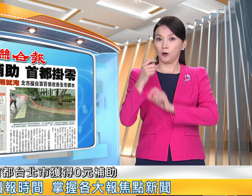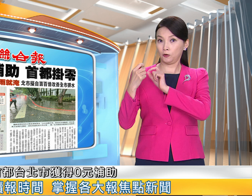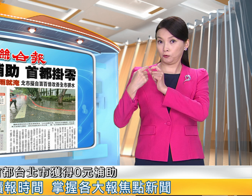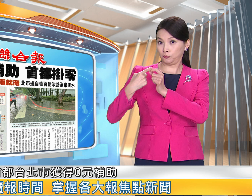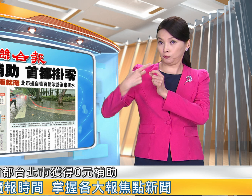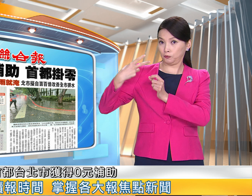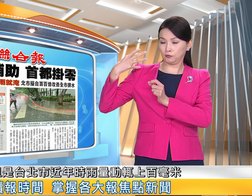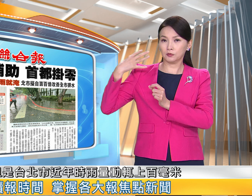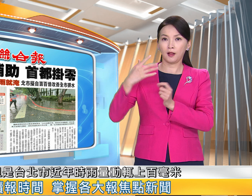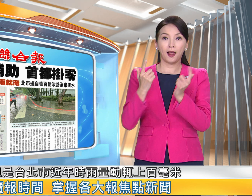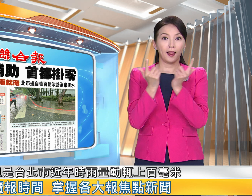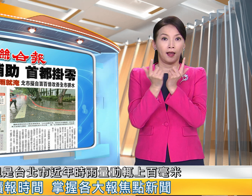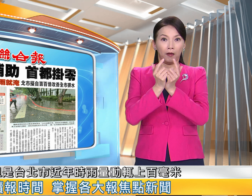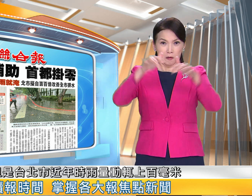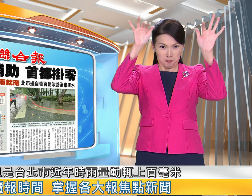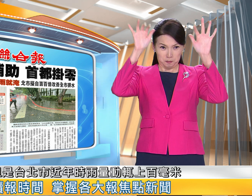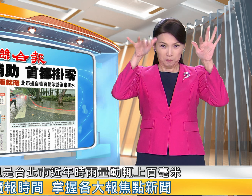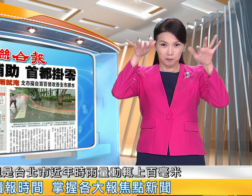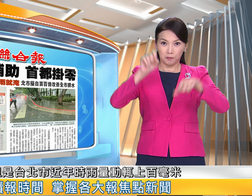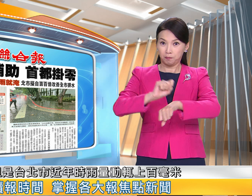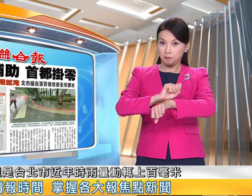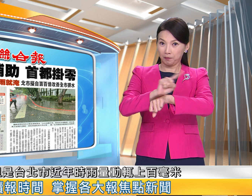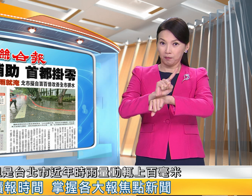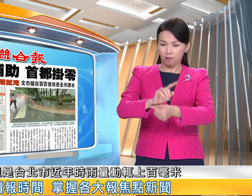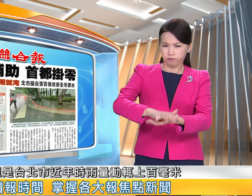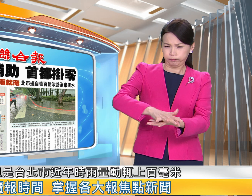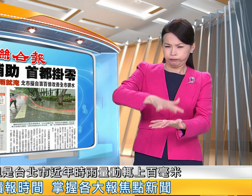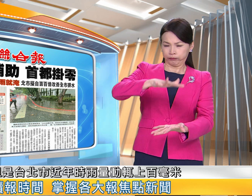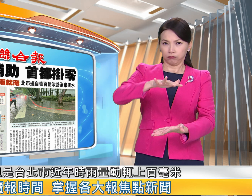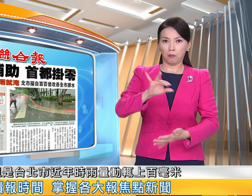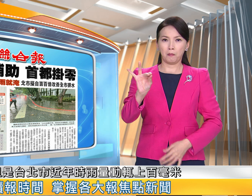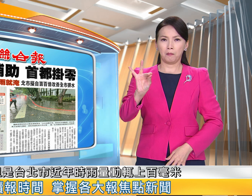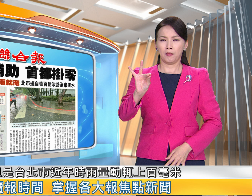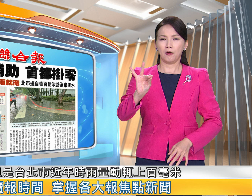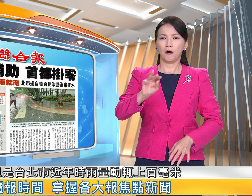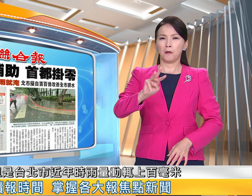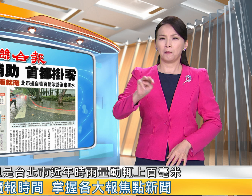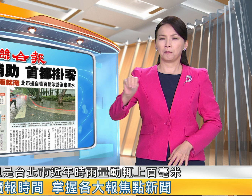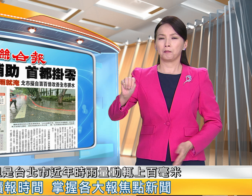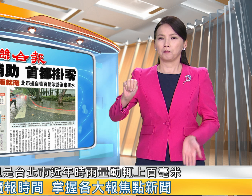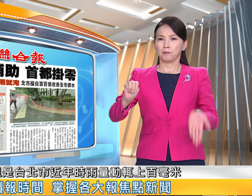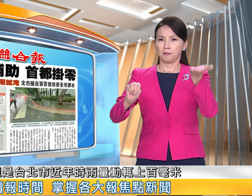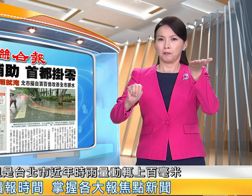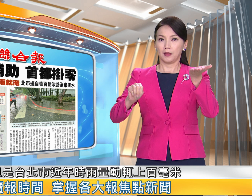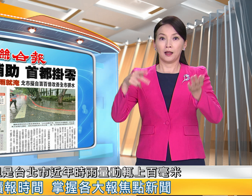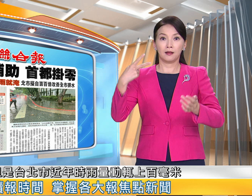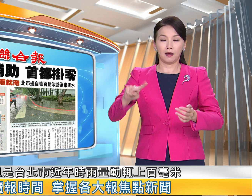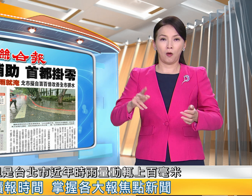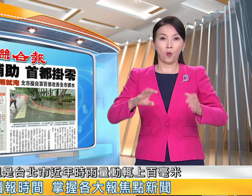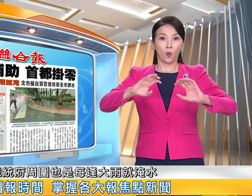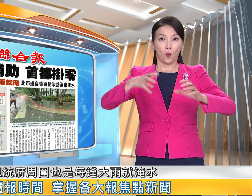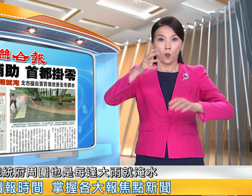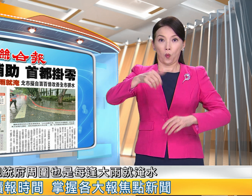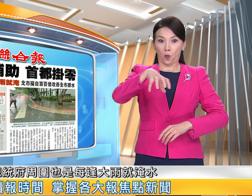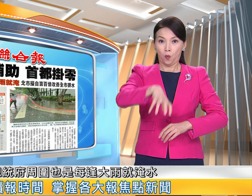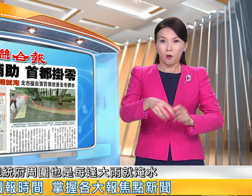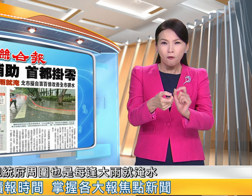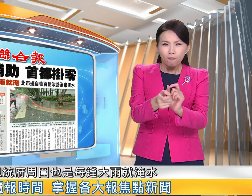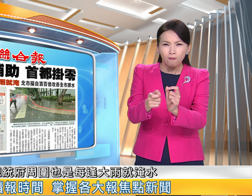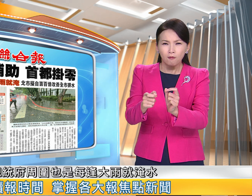台北市近年时雨量动辄上百毫米，总统府周围也是每